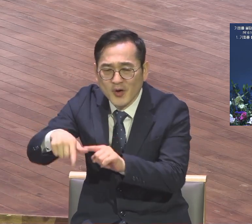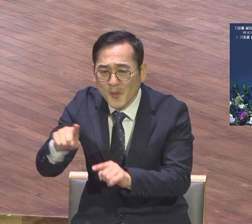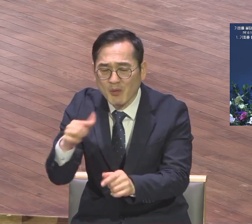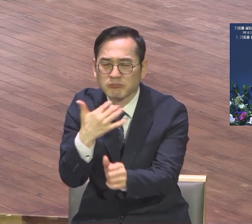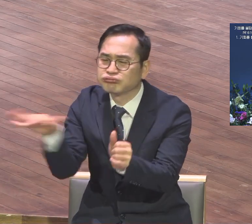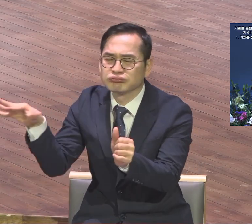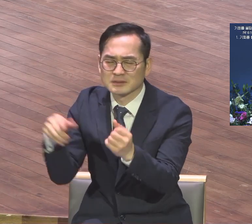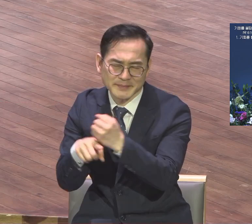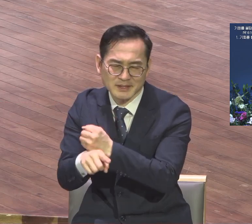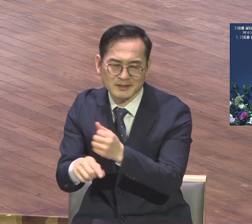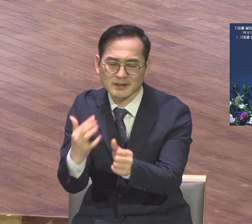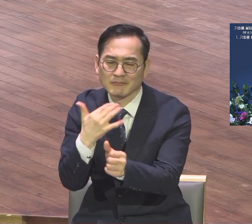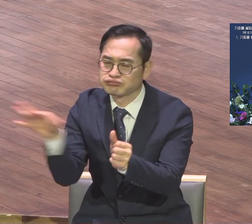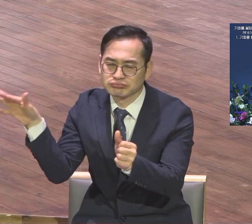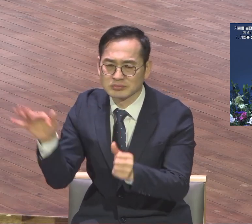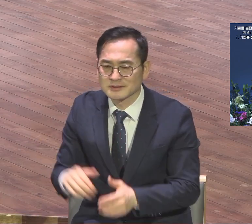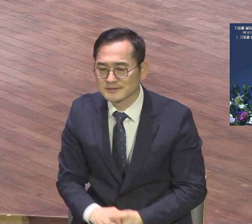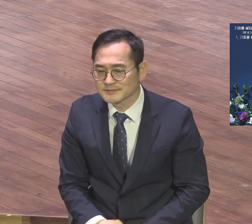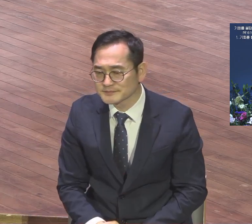심어.